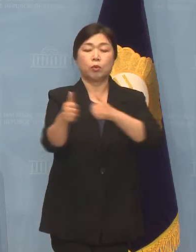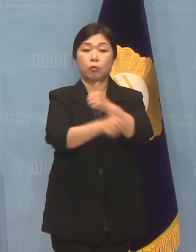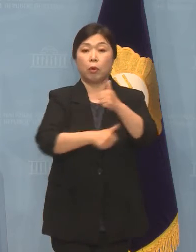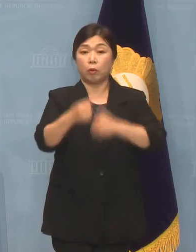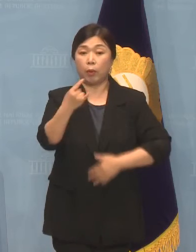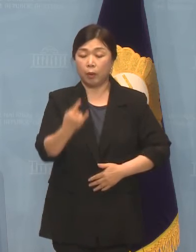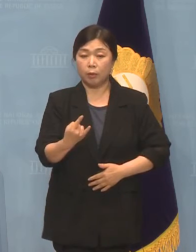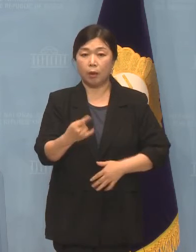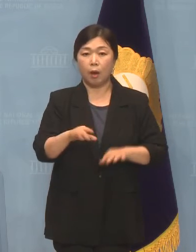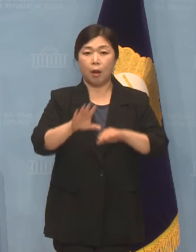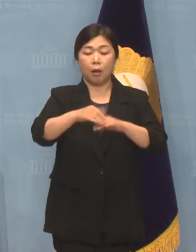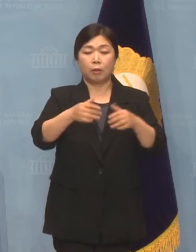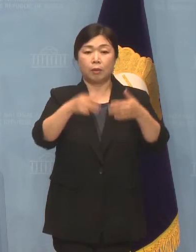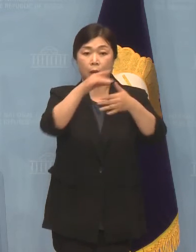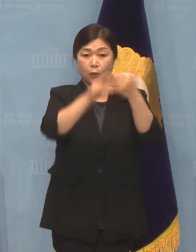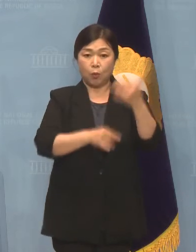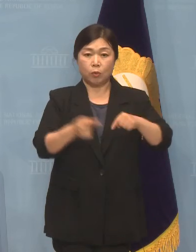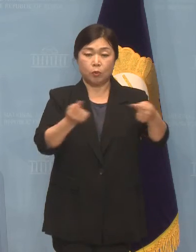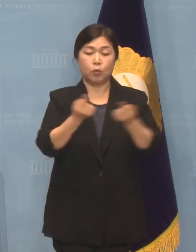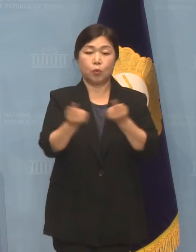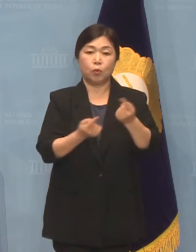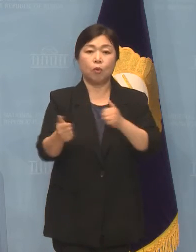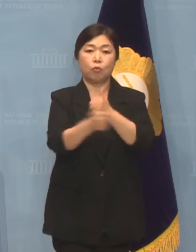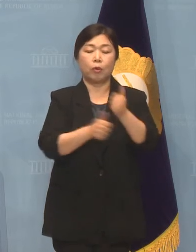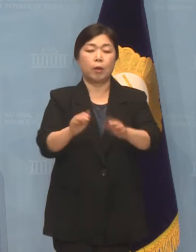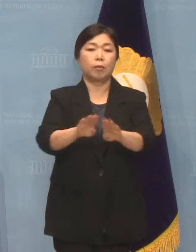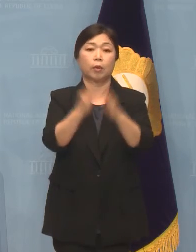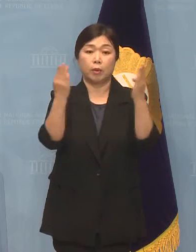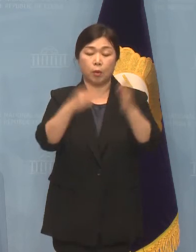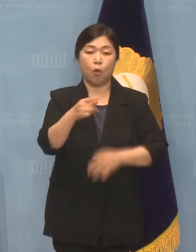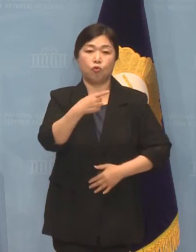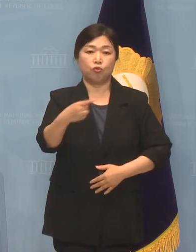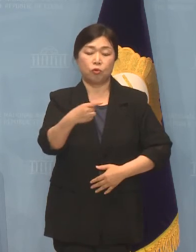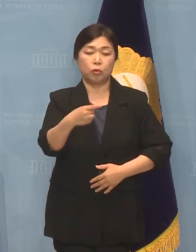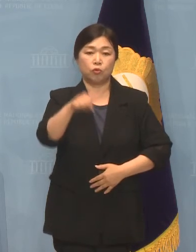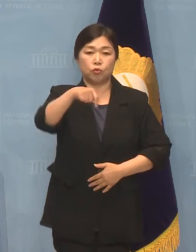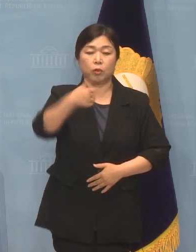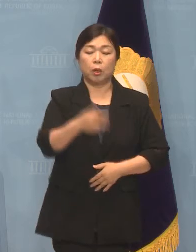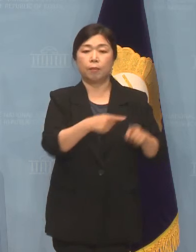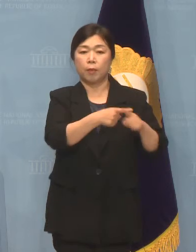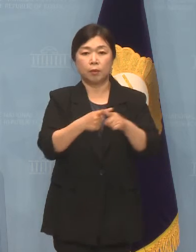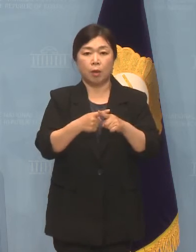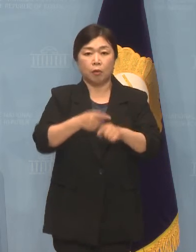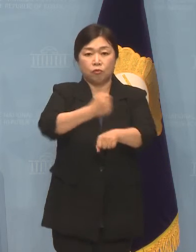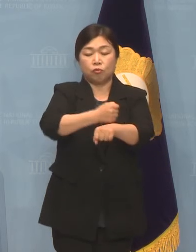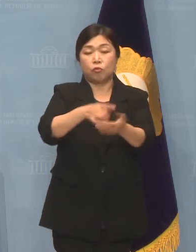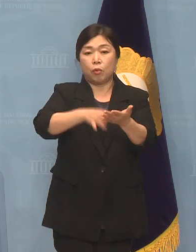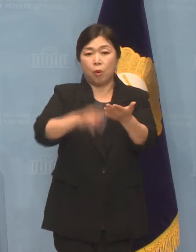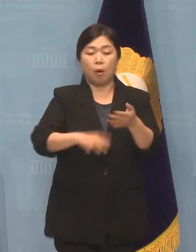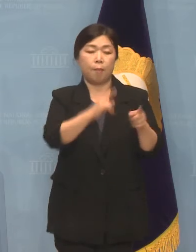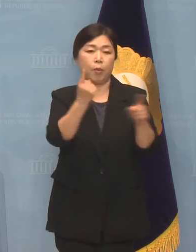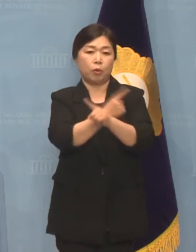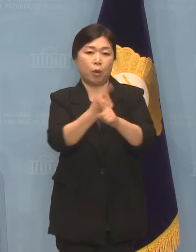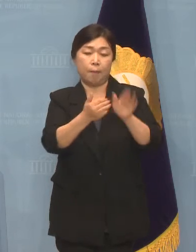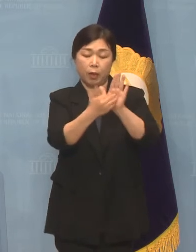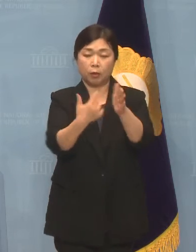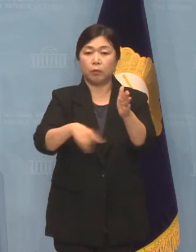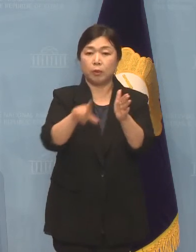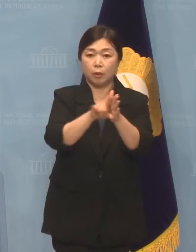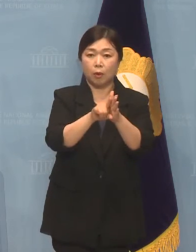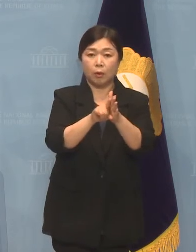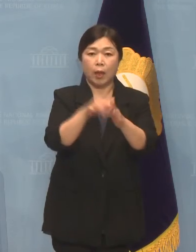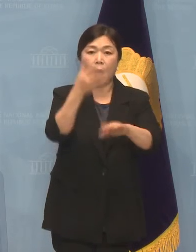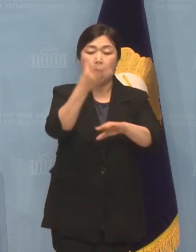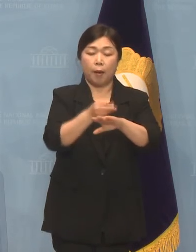과학기술정보방송통신위원회는 안건조정위원회를 열어서 구글의 일방적 수수료 정책 변경을 막기 위한